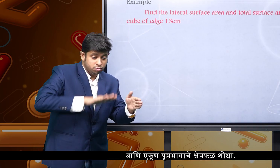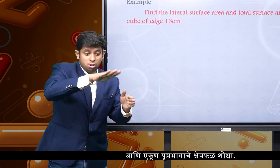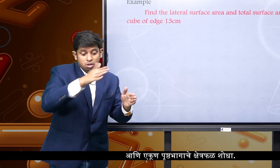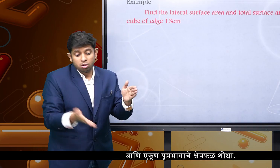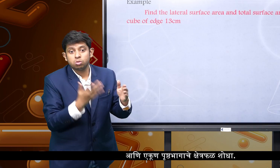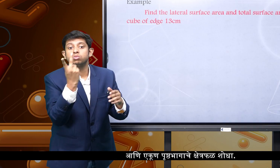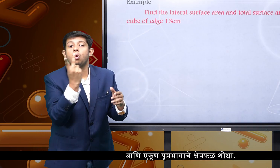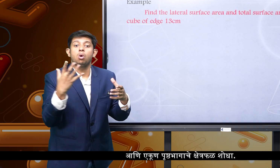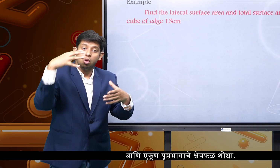शोधा.